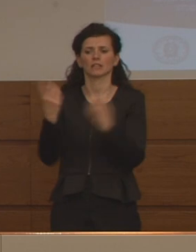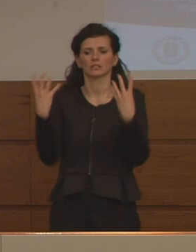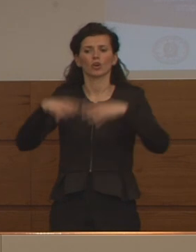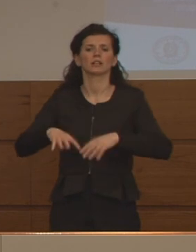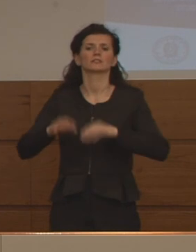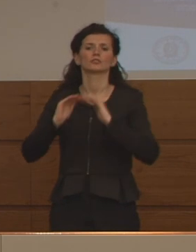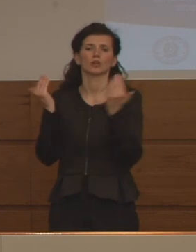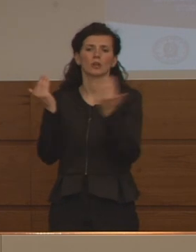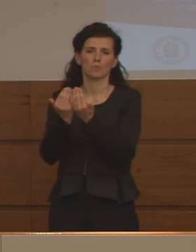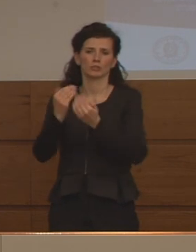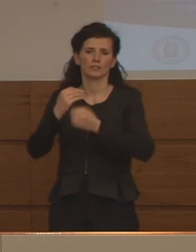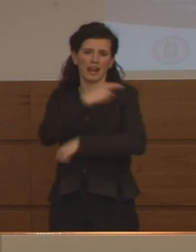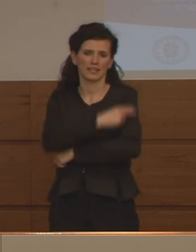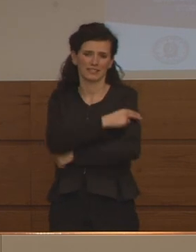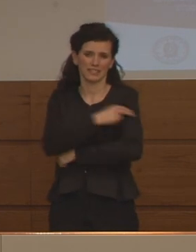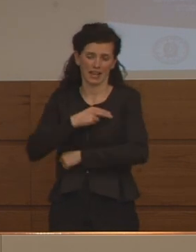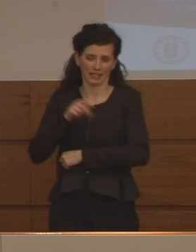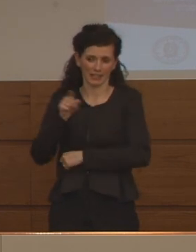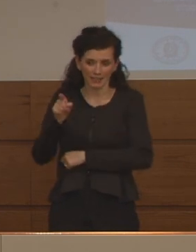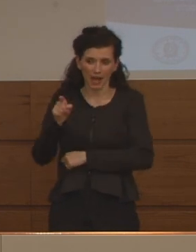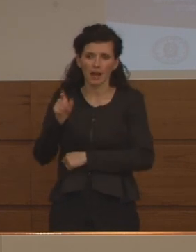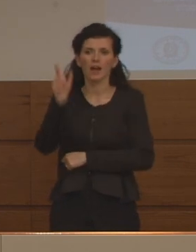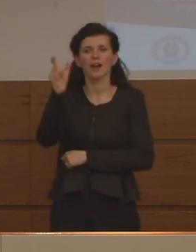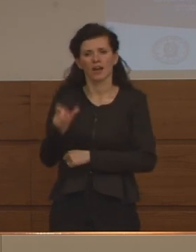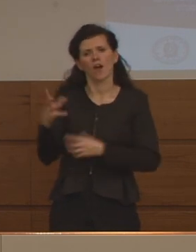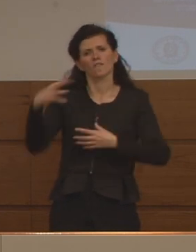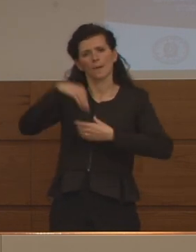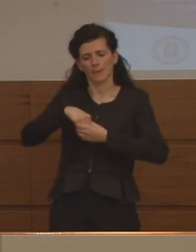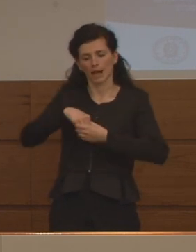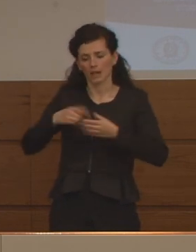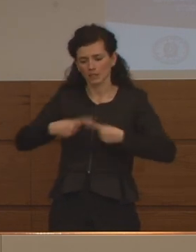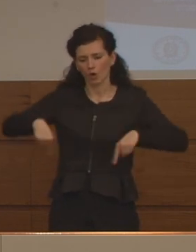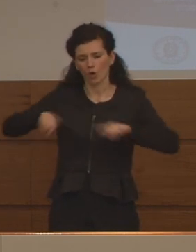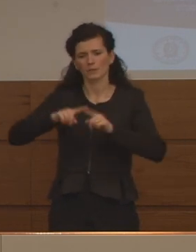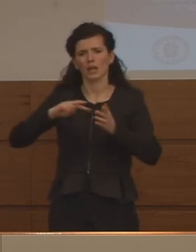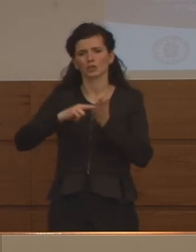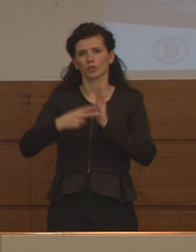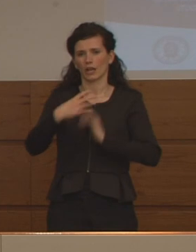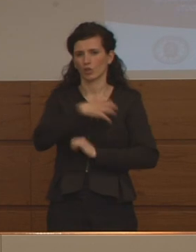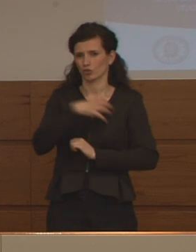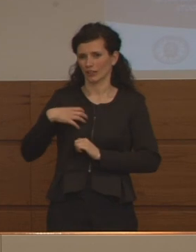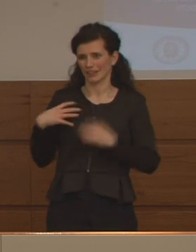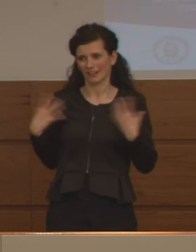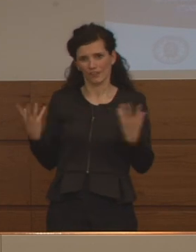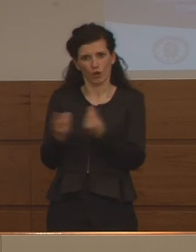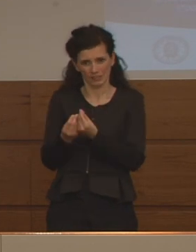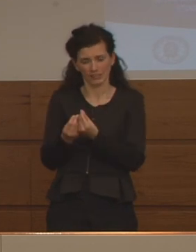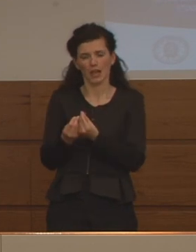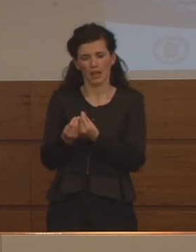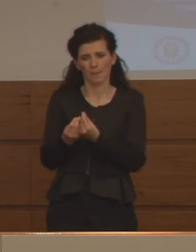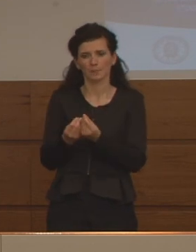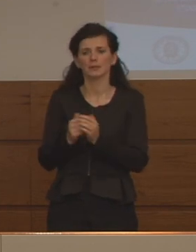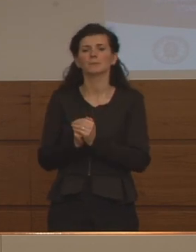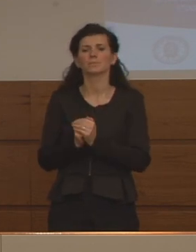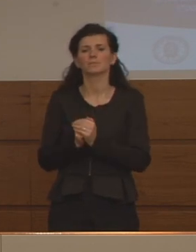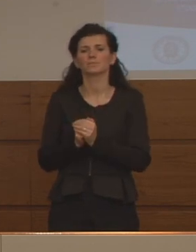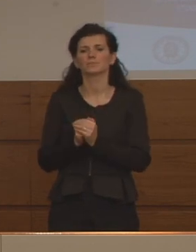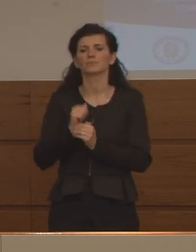mondiale della sanità che fa parte del nostro comitato tecnico scientifico il direttore scientifico